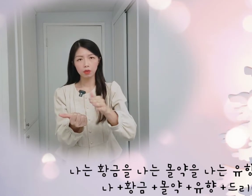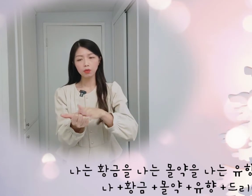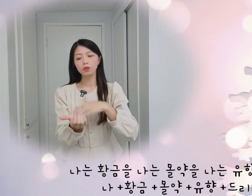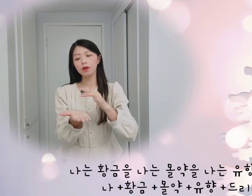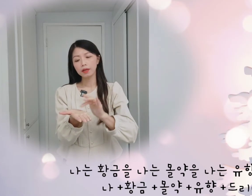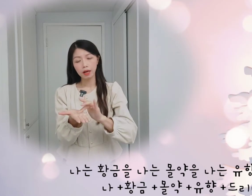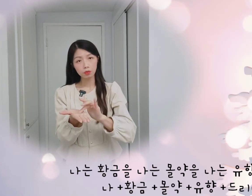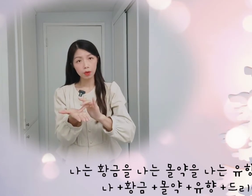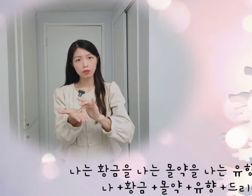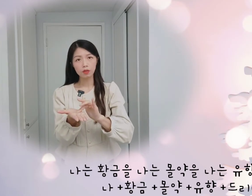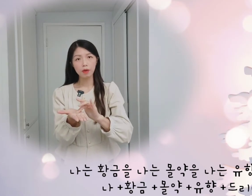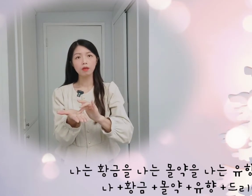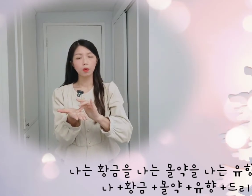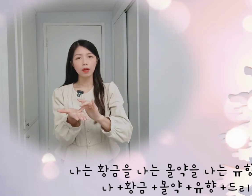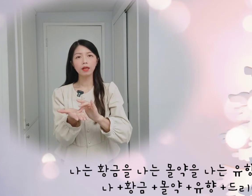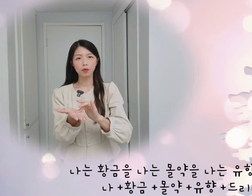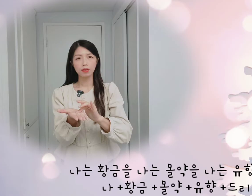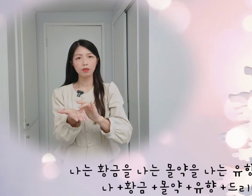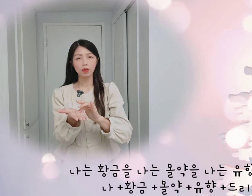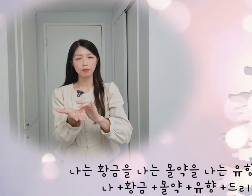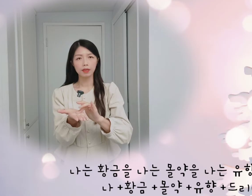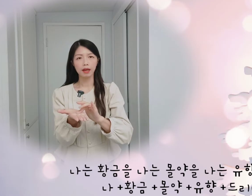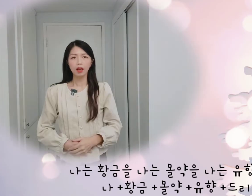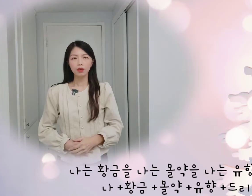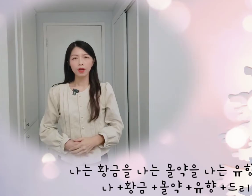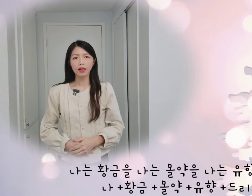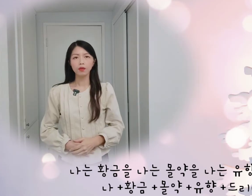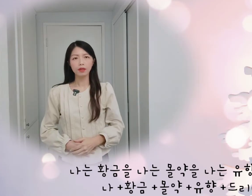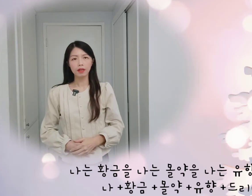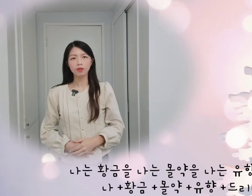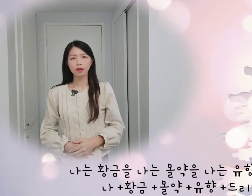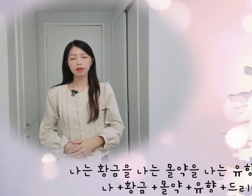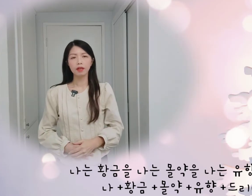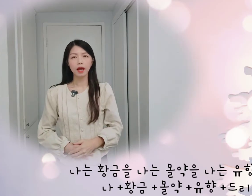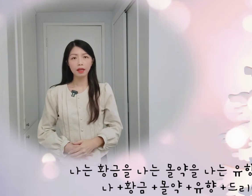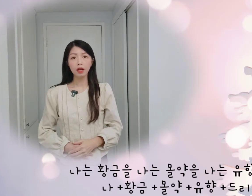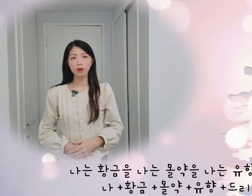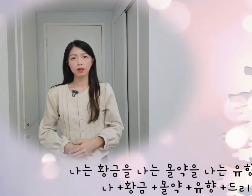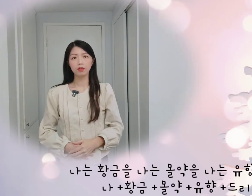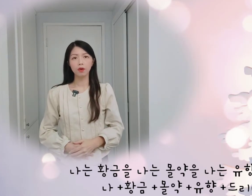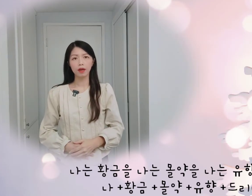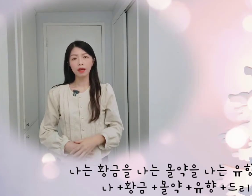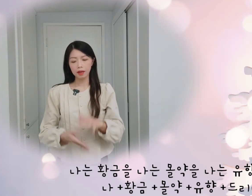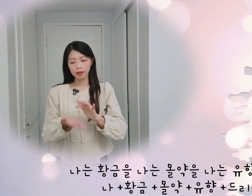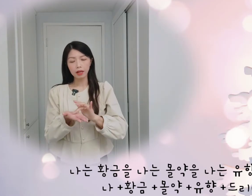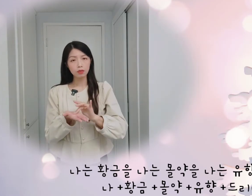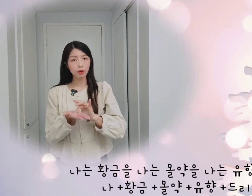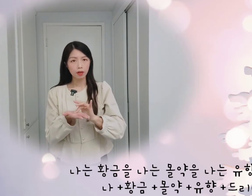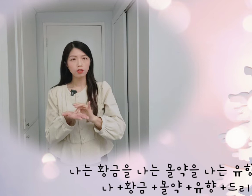표현해 주시고 약수어 해주시면 몰약이라고 하는 뜻의 수어가 됩니다. 유향이라고 하는 뜻의 수어는 향기라고 하는 뜻의